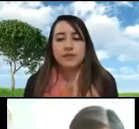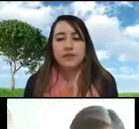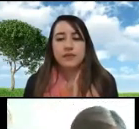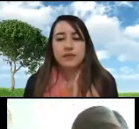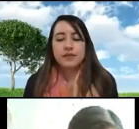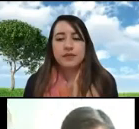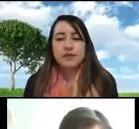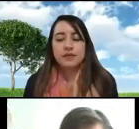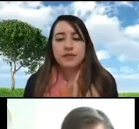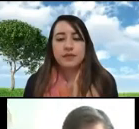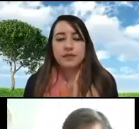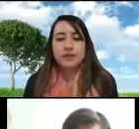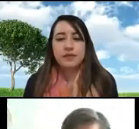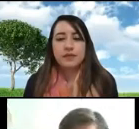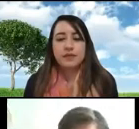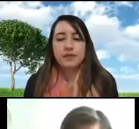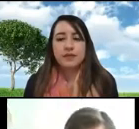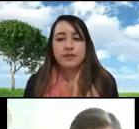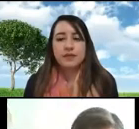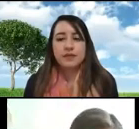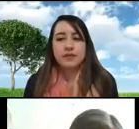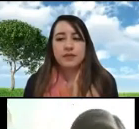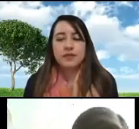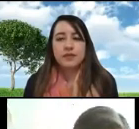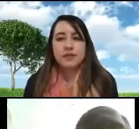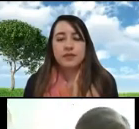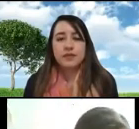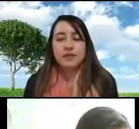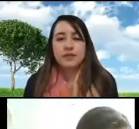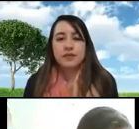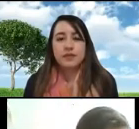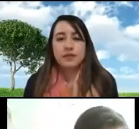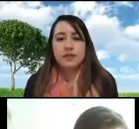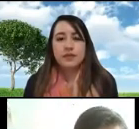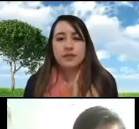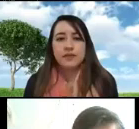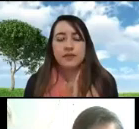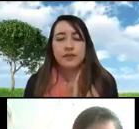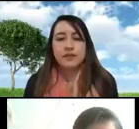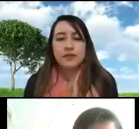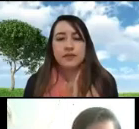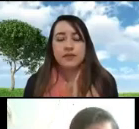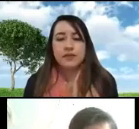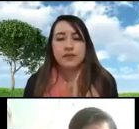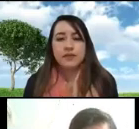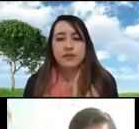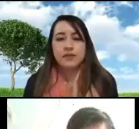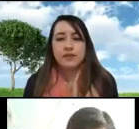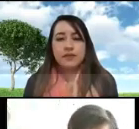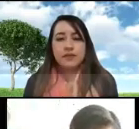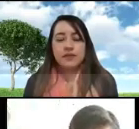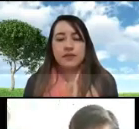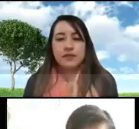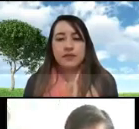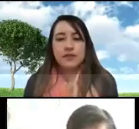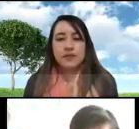y árboles como pinos y encinos. Y la tundra alpina es una llanura congelada que se distribuye en la cima de